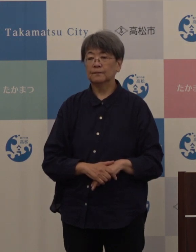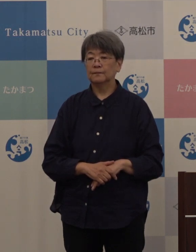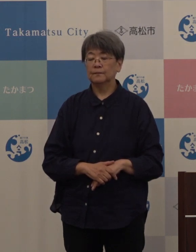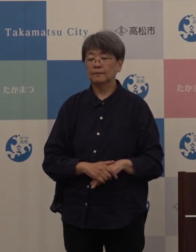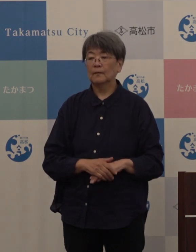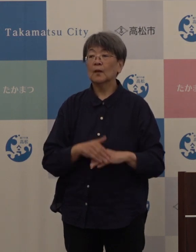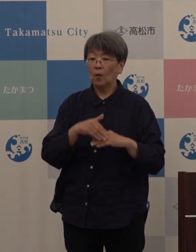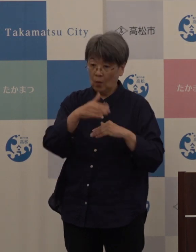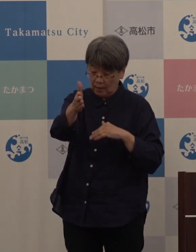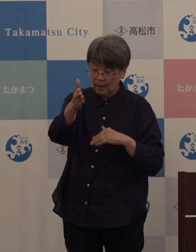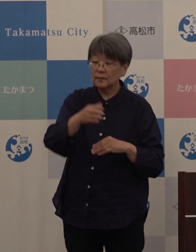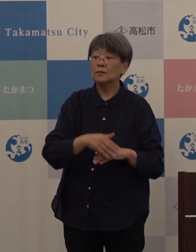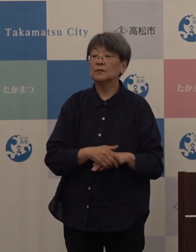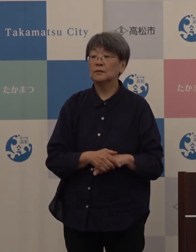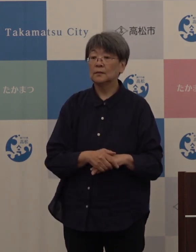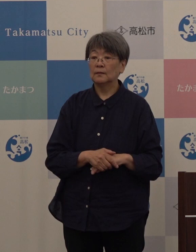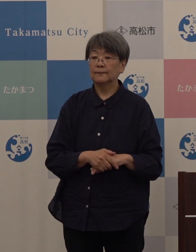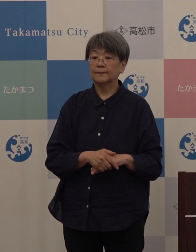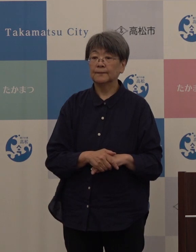はい、他にございませんか。